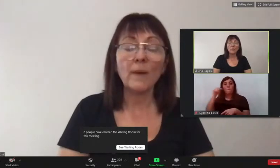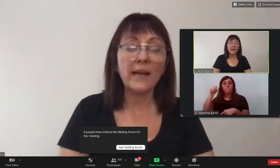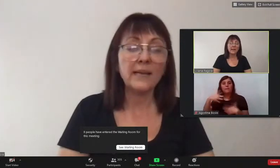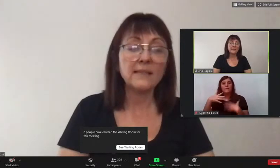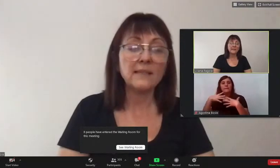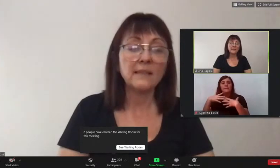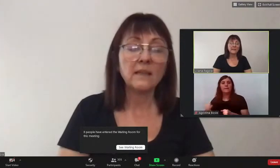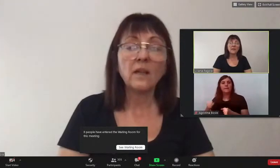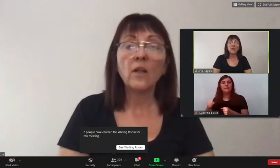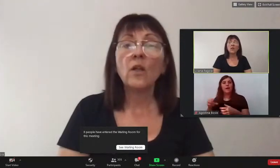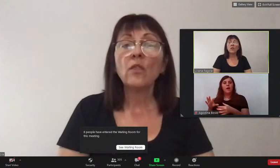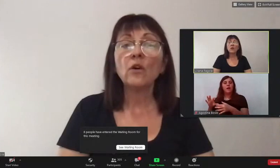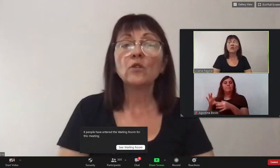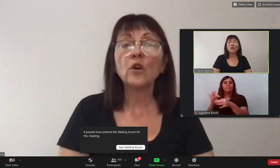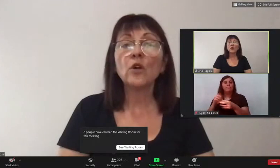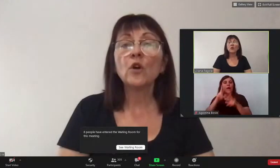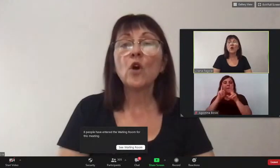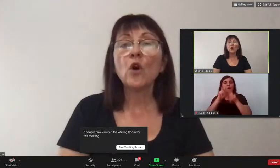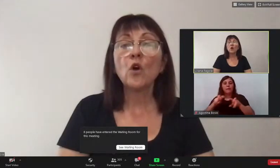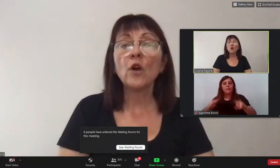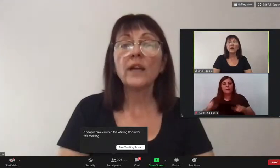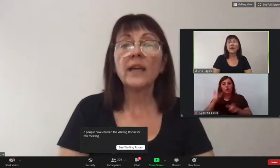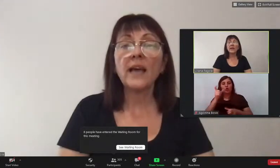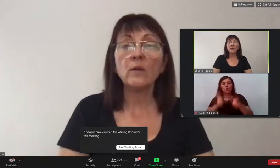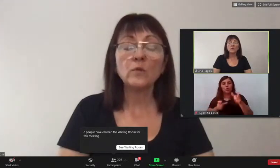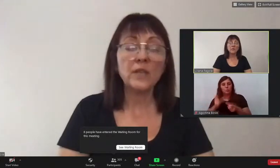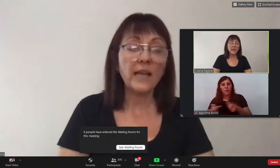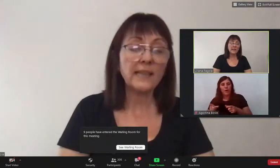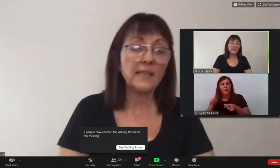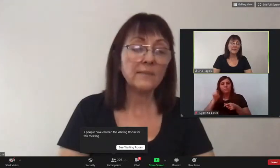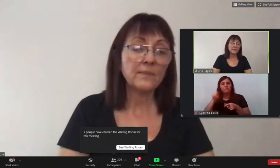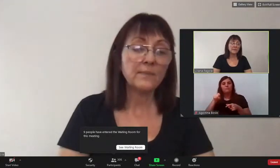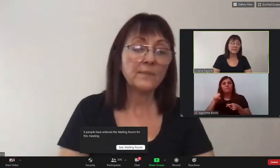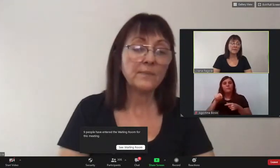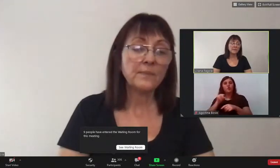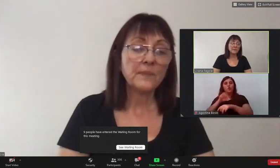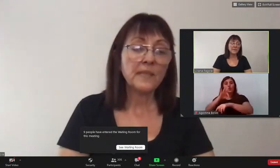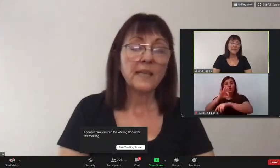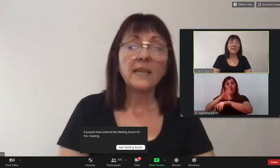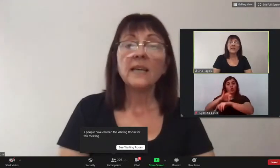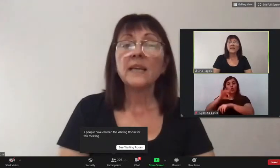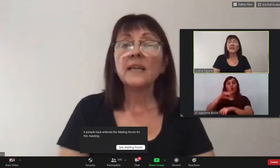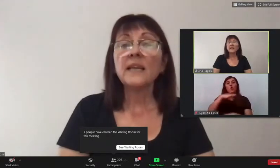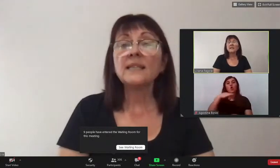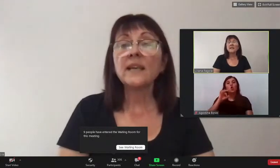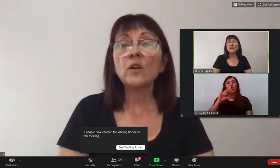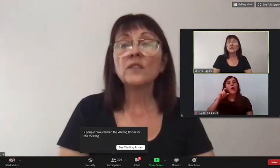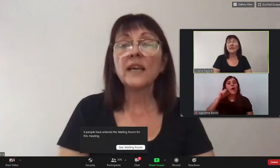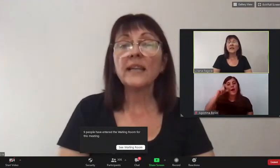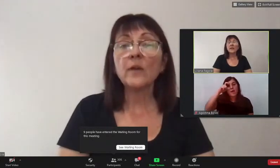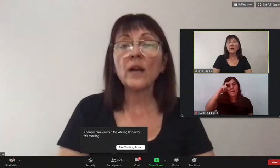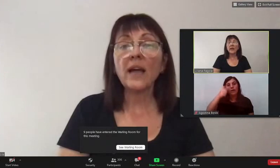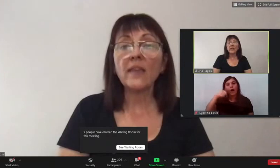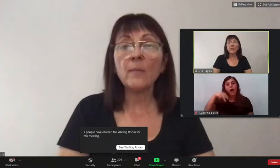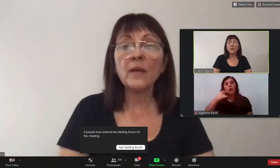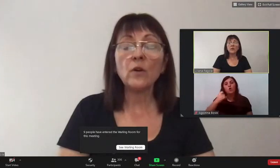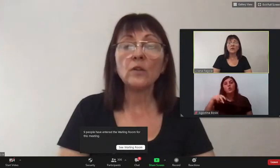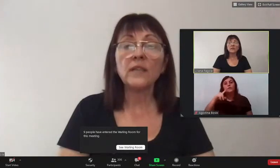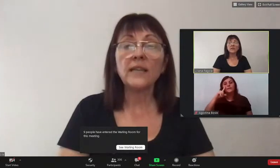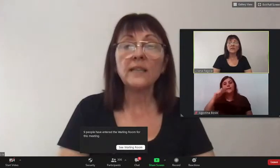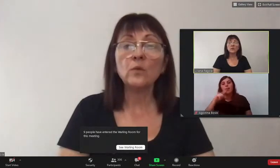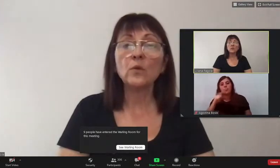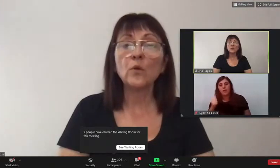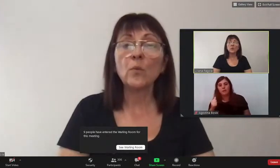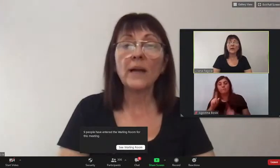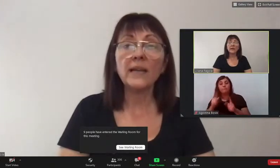Extensión de Humanas, doctor Jorge Anunciata, y el señor secretario académico